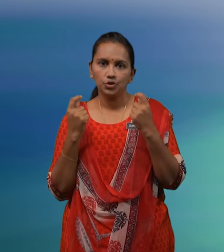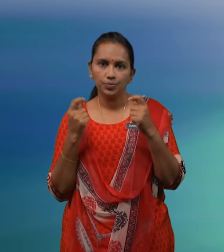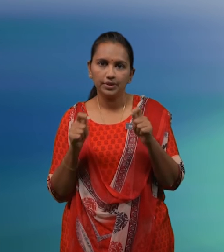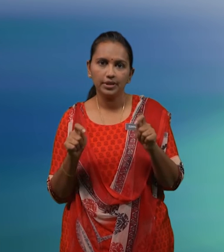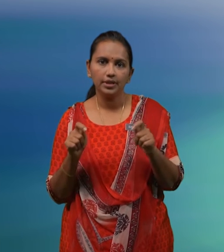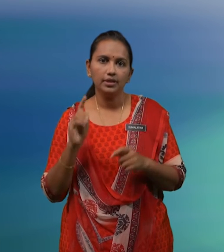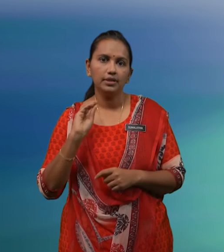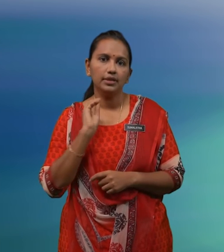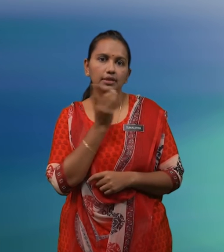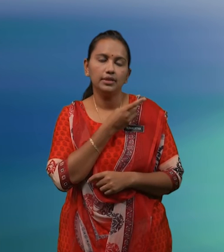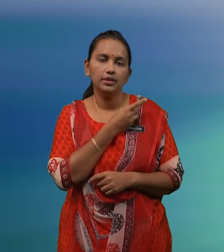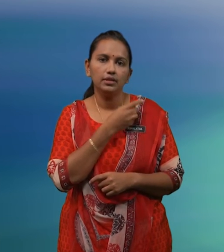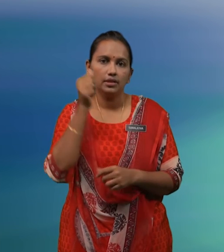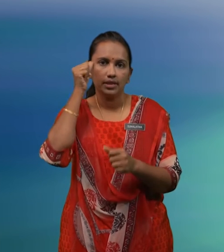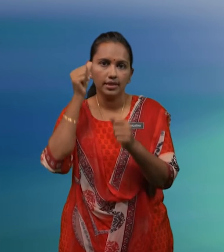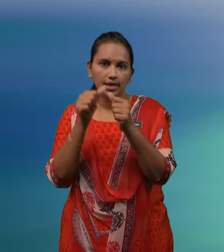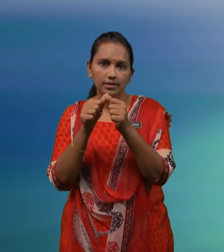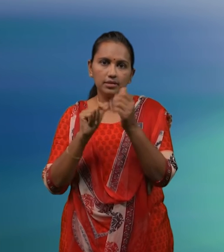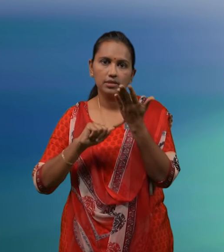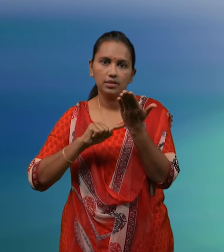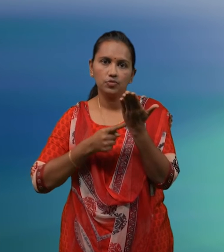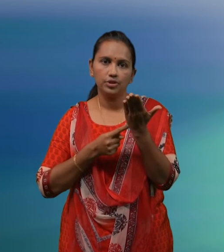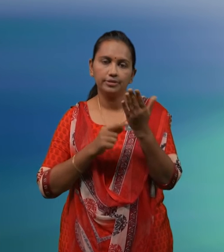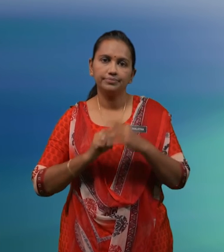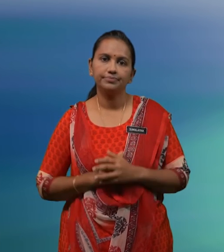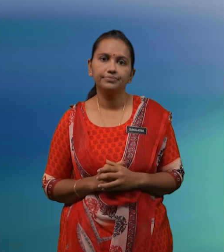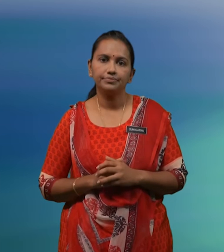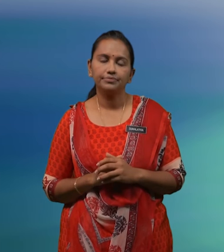Cuba kita ingat semula.